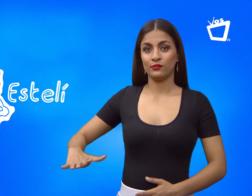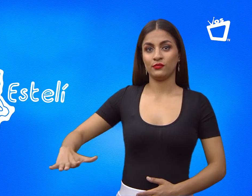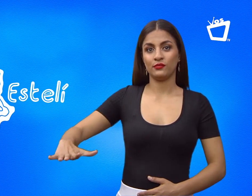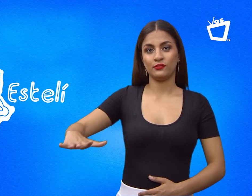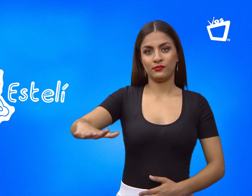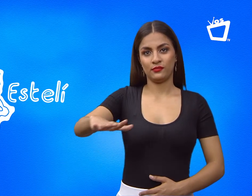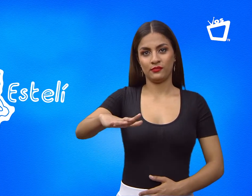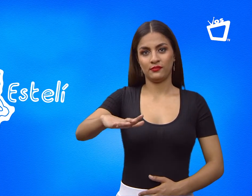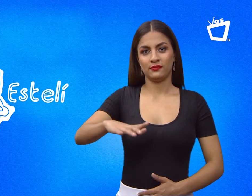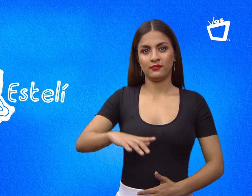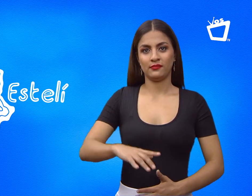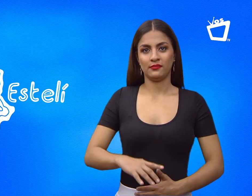Estelí.